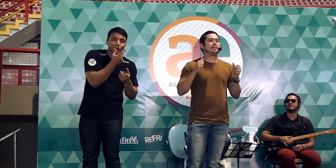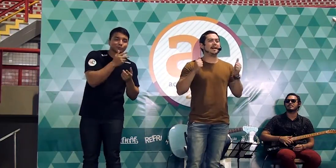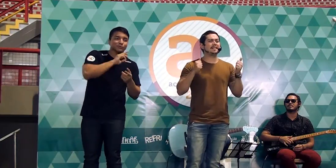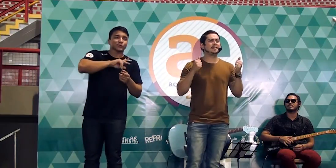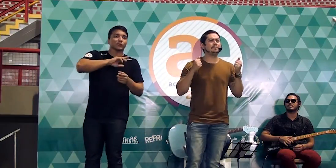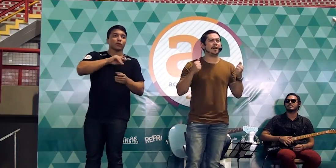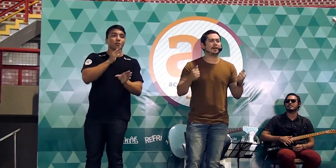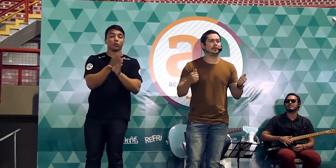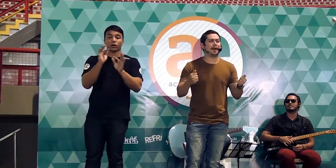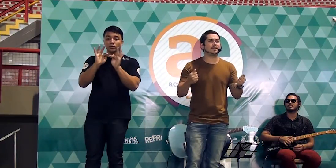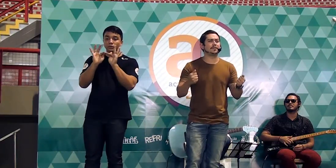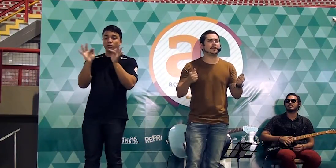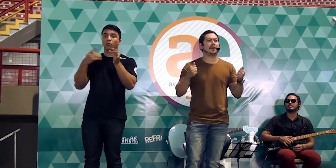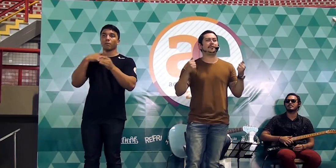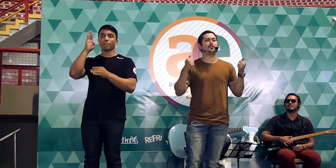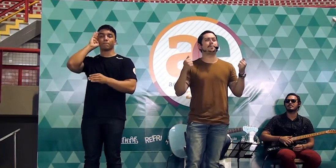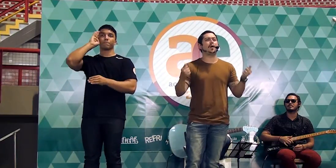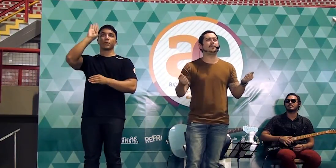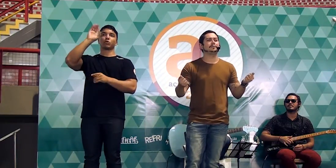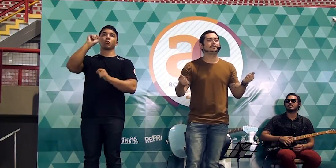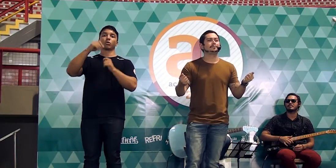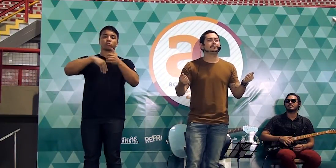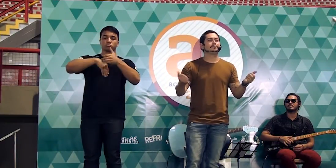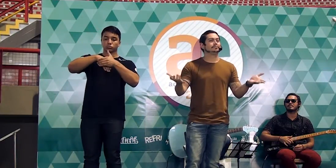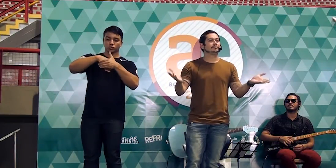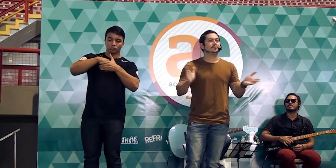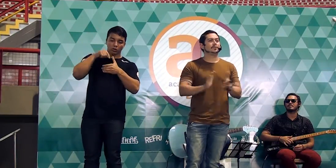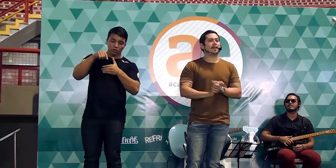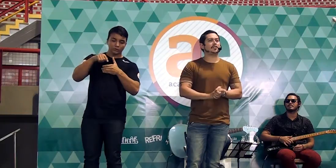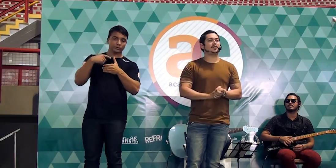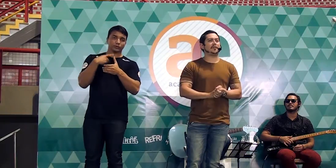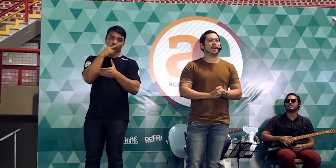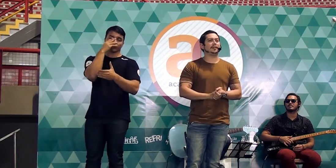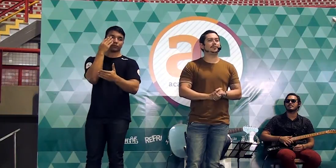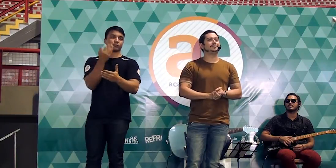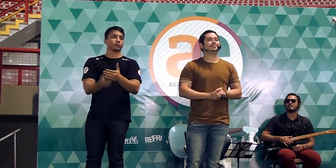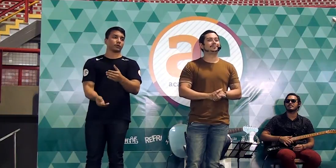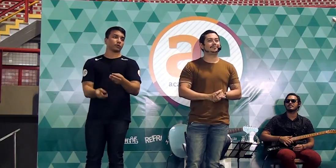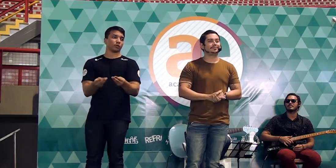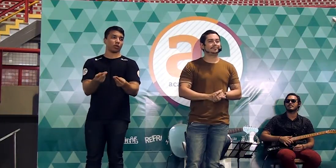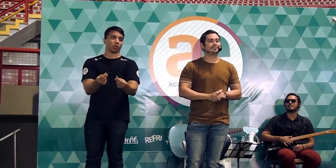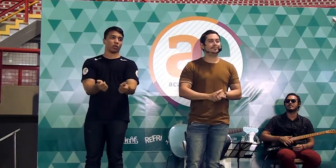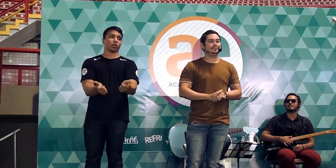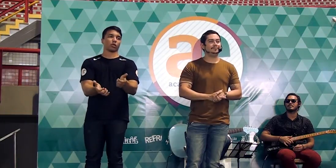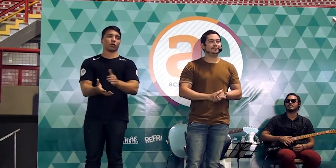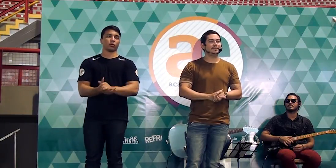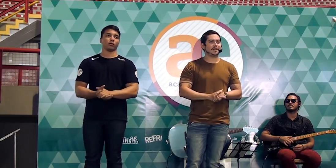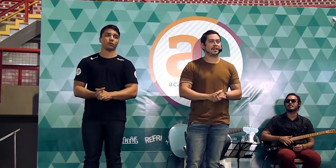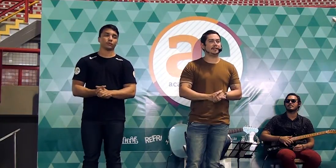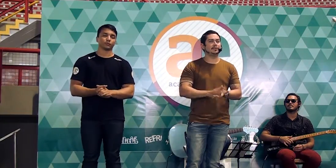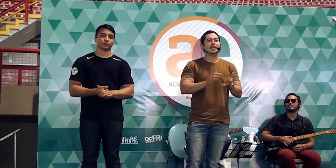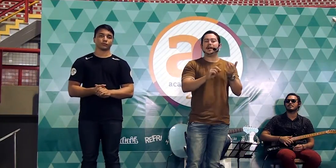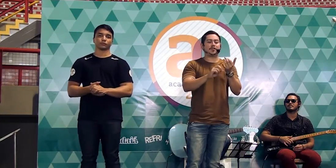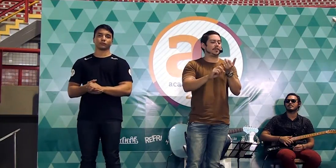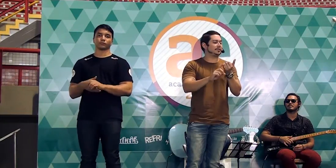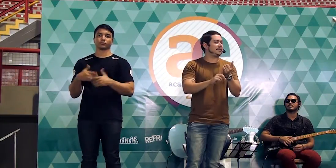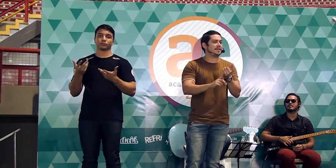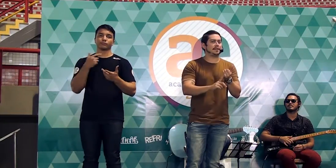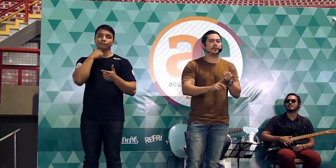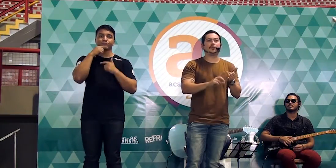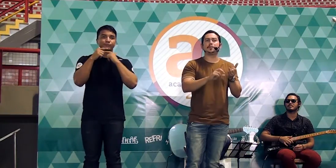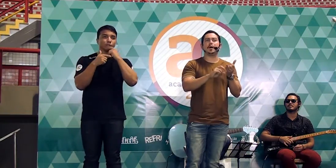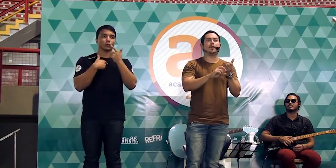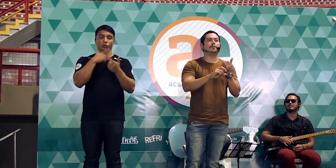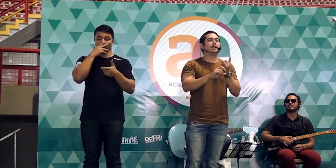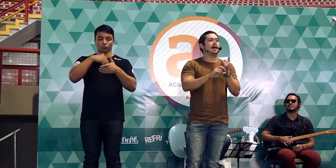porque na coisa mais simbólica do Brasil, que era o futebol, a gente dava errado. Tá certo? A gente não dava